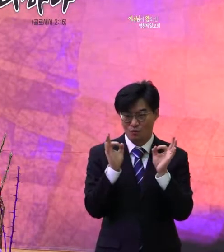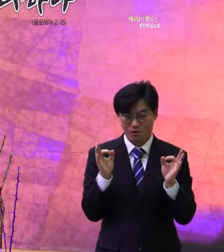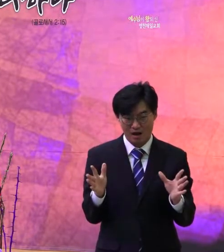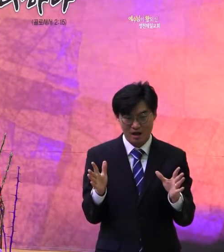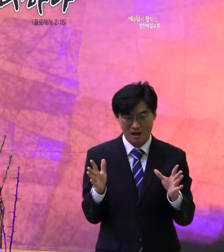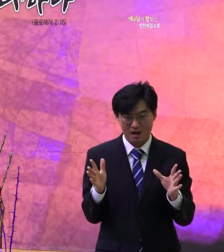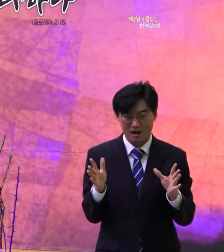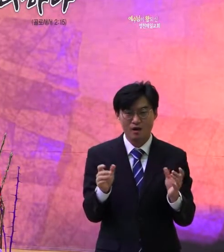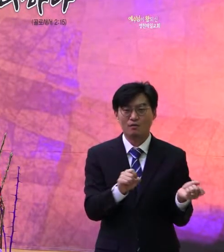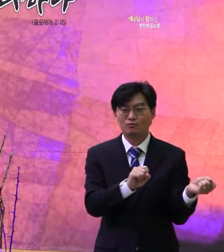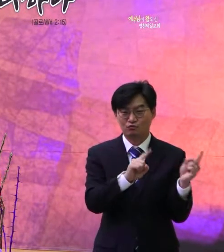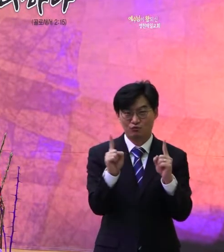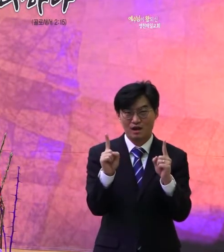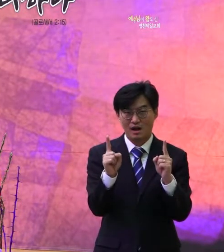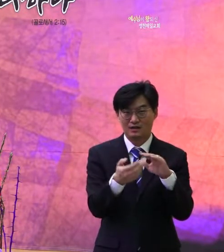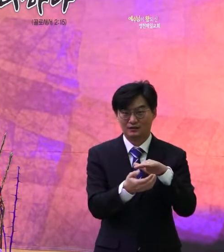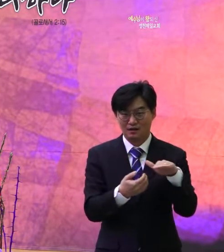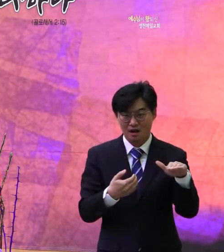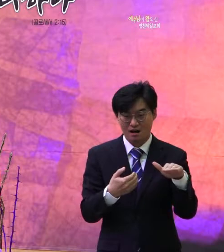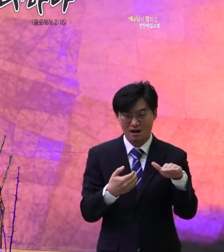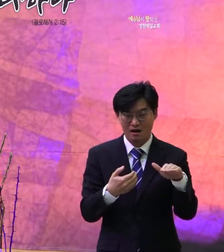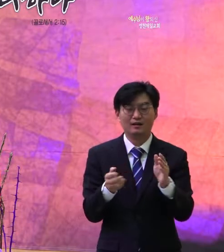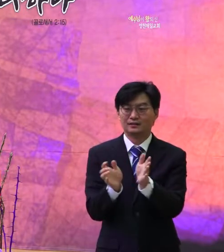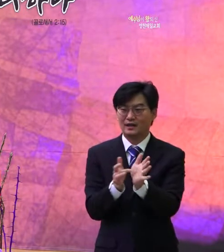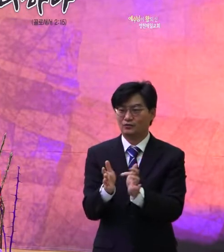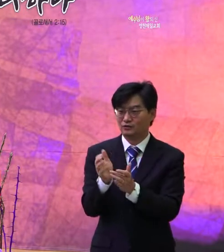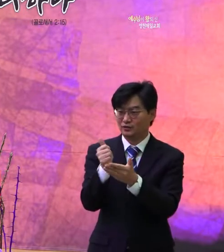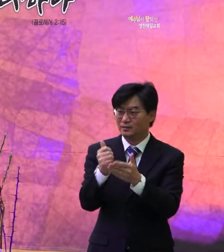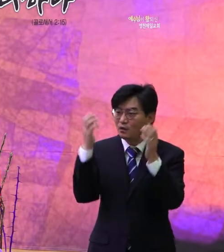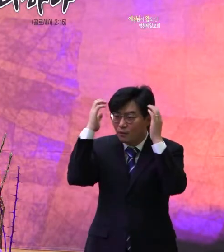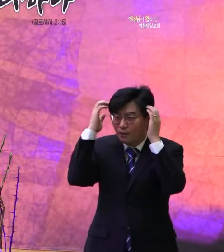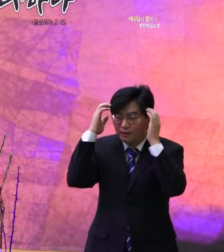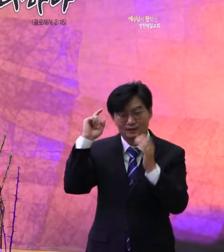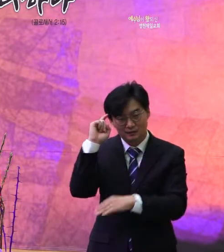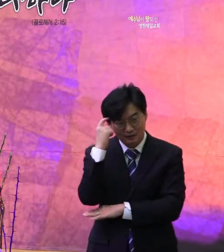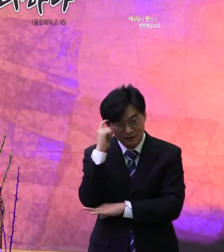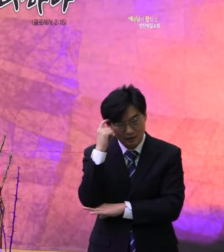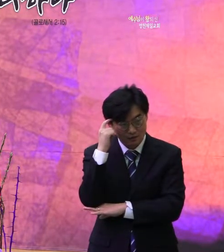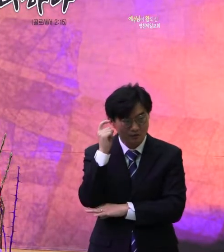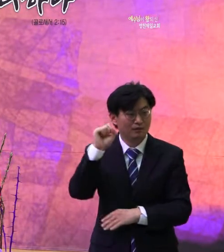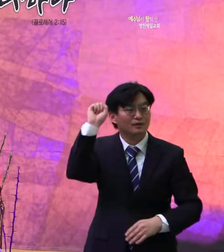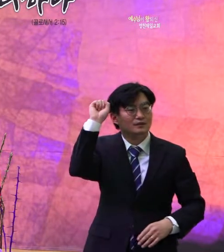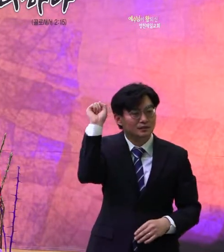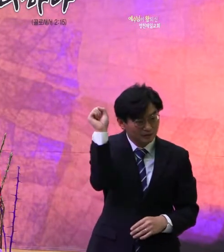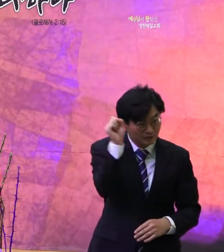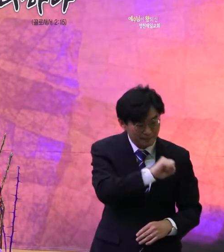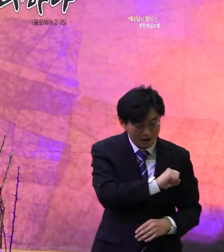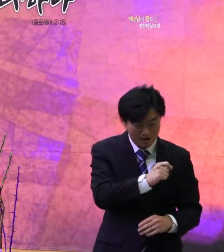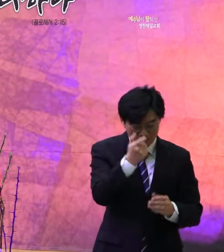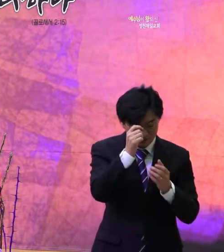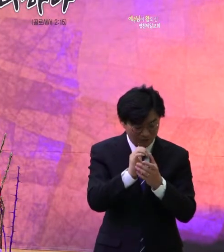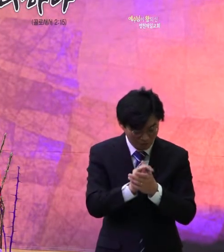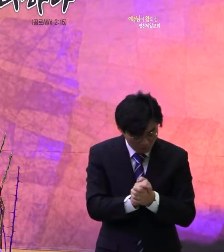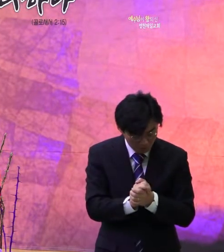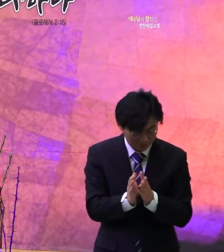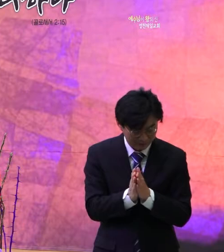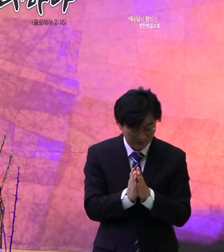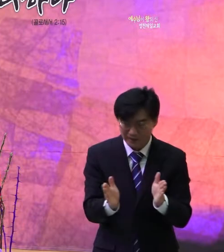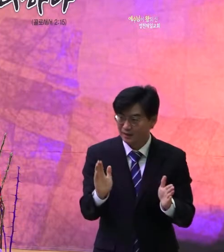기도회가 진행되는데요. 여러분 주보에 삽입되어 있죠? 네, 순서지를 보시면 아마도 우리